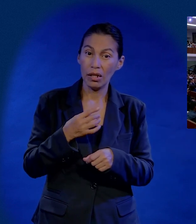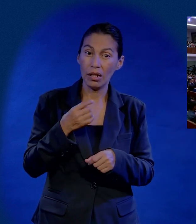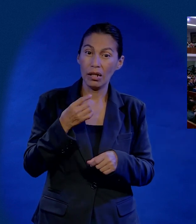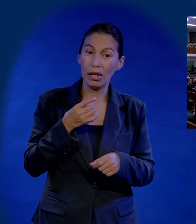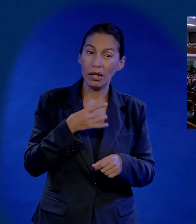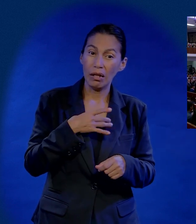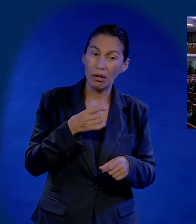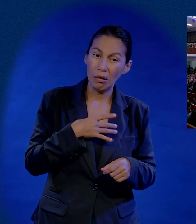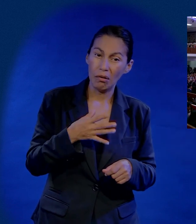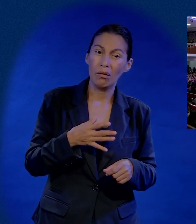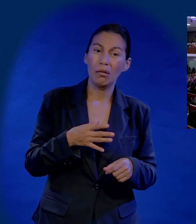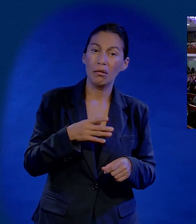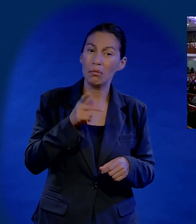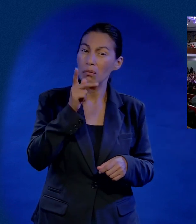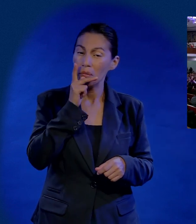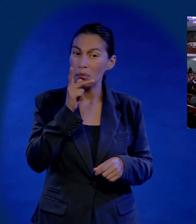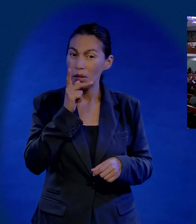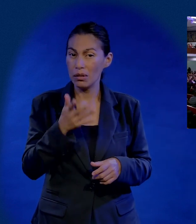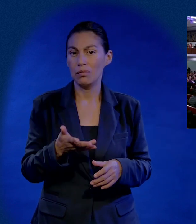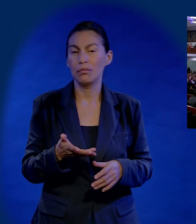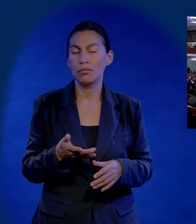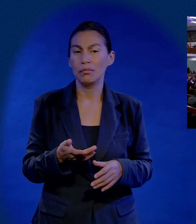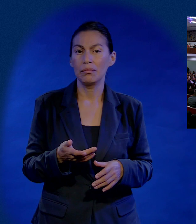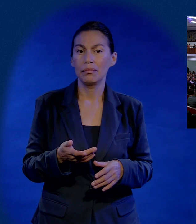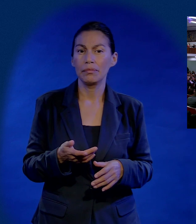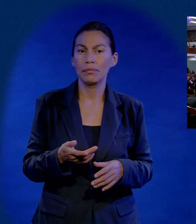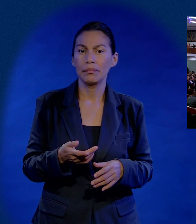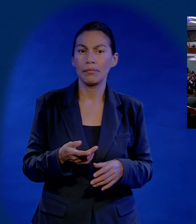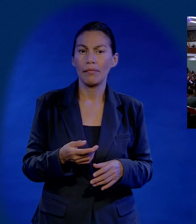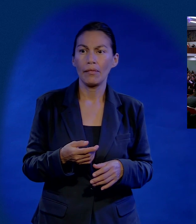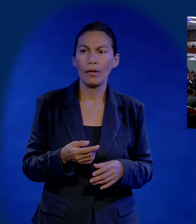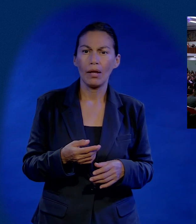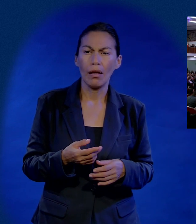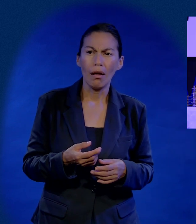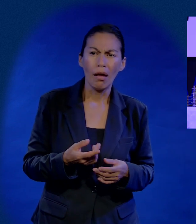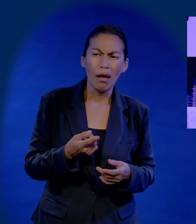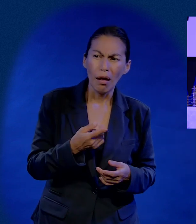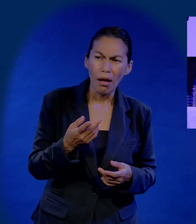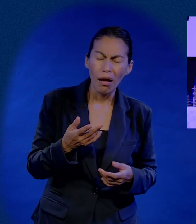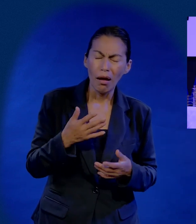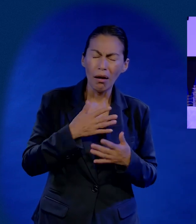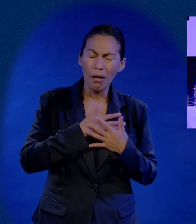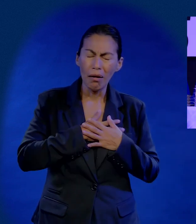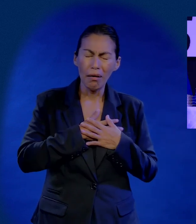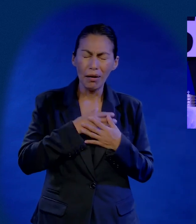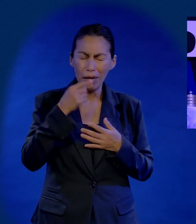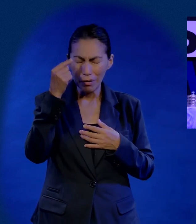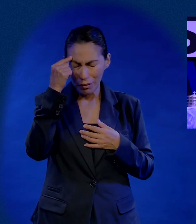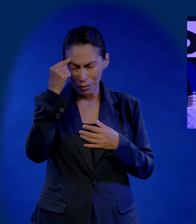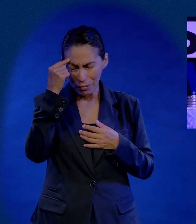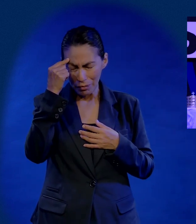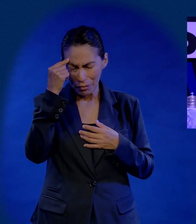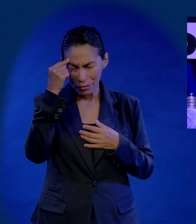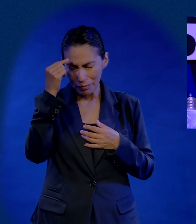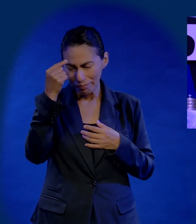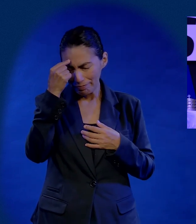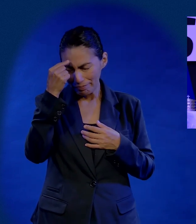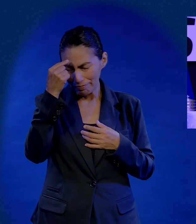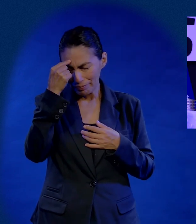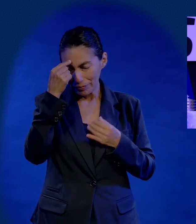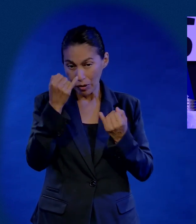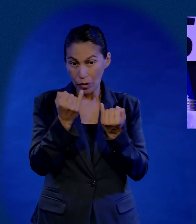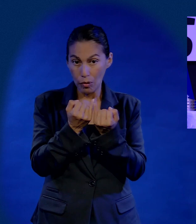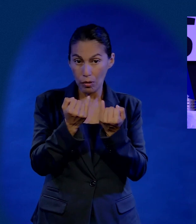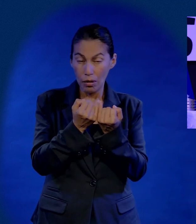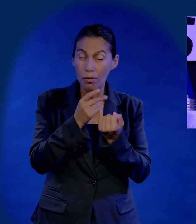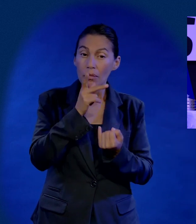se me antojó después de eso, porque palpé el dolor, lo vi en mi padre, en alguien que amaba. Y entonces empecé a